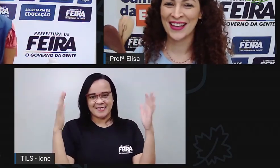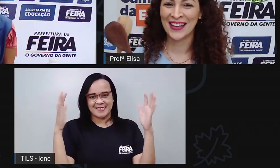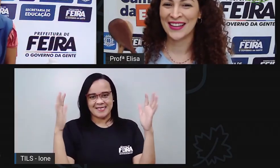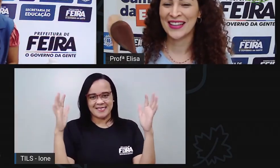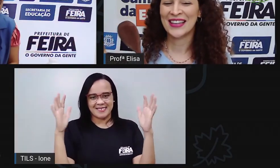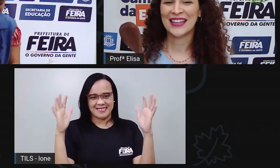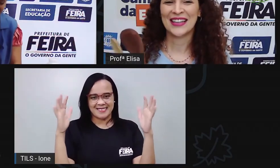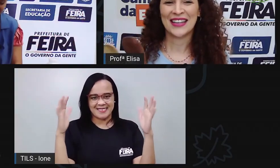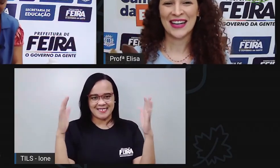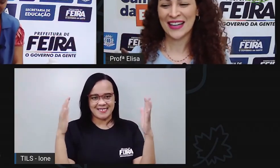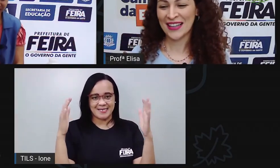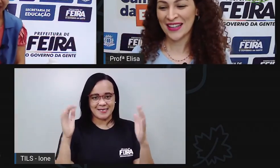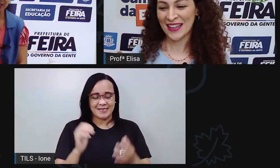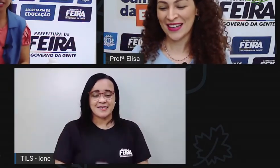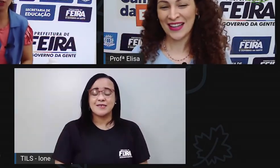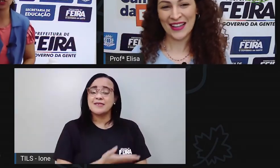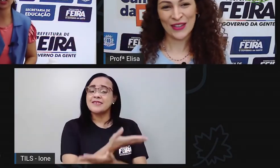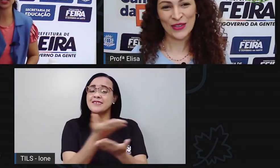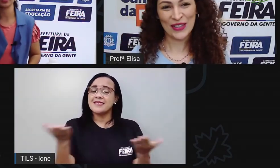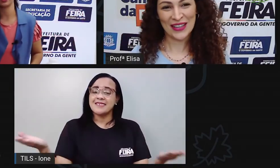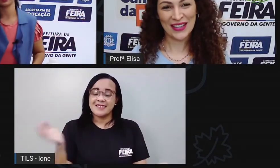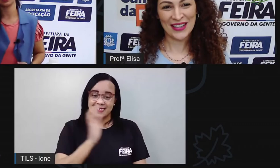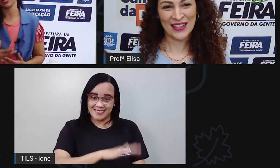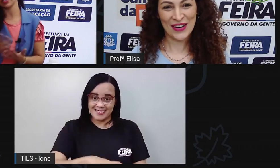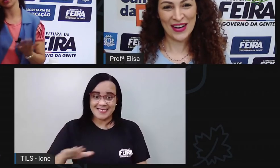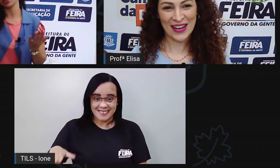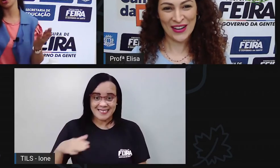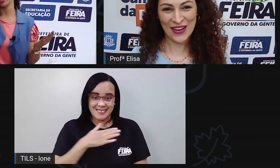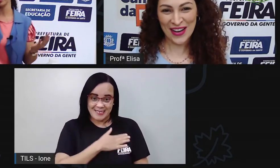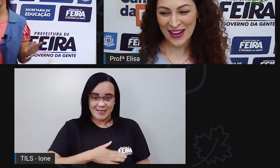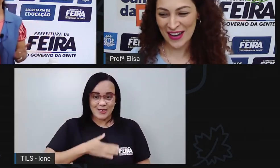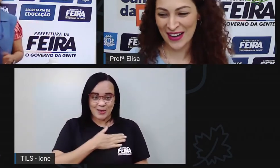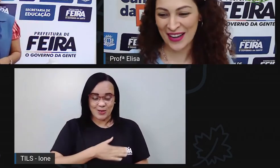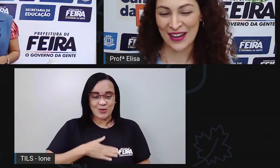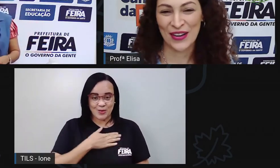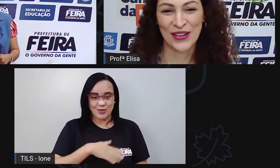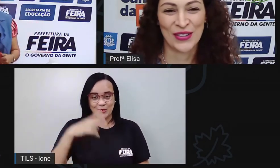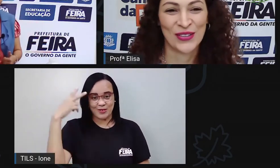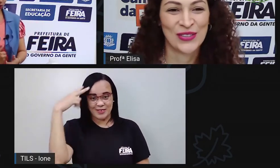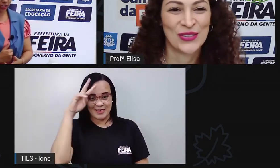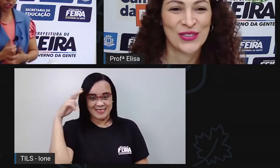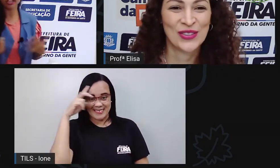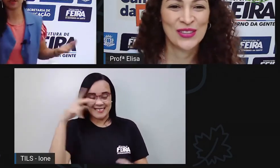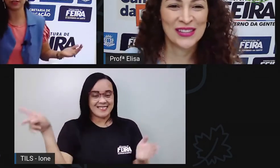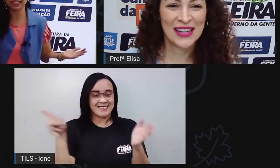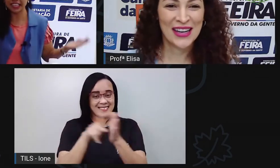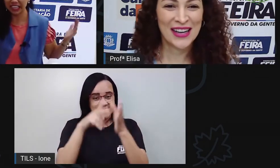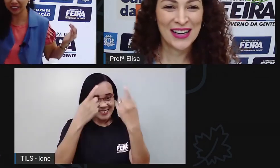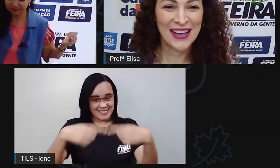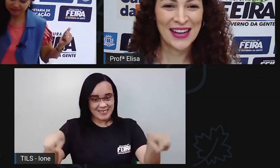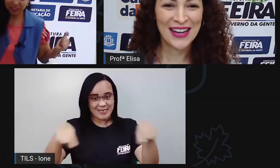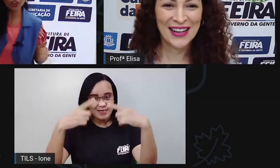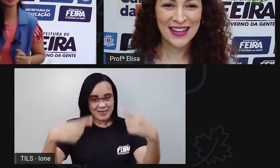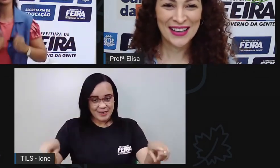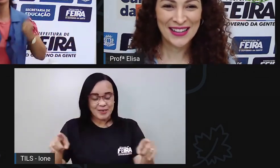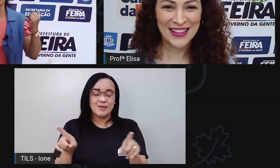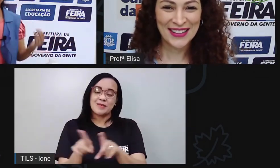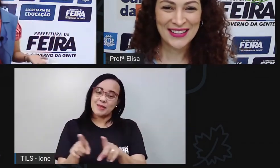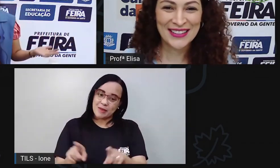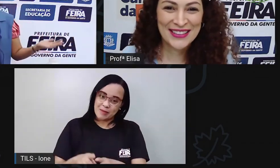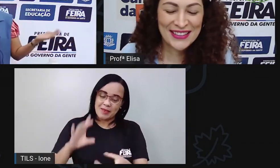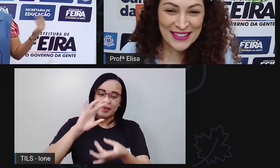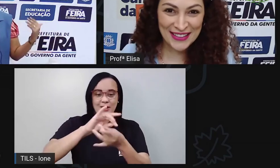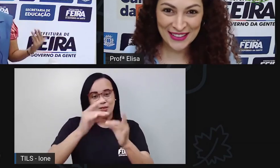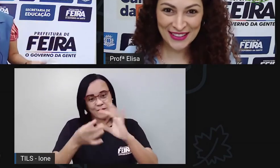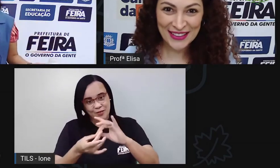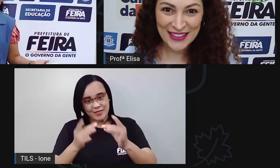E aí, criançada? Você gostou da nossa história sonora? Gostou da nossa oficina? Gostou de